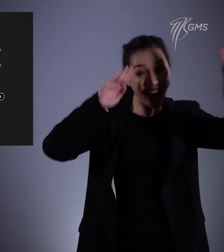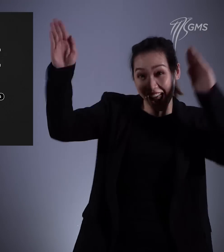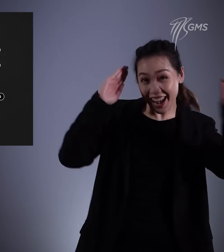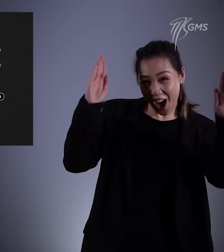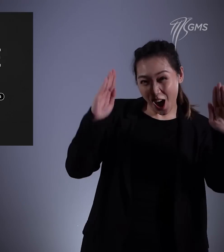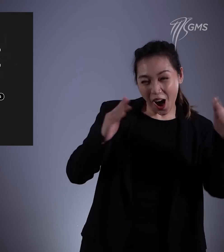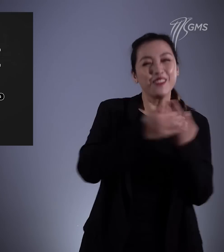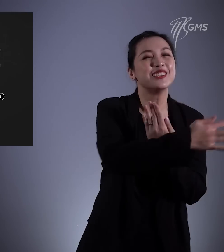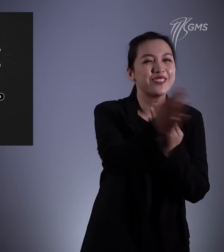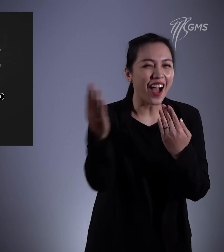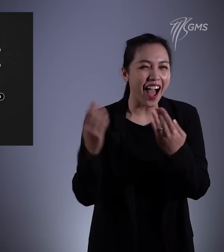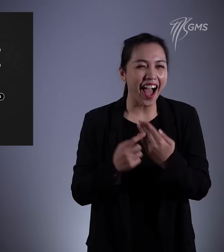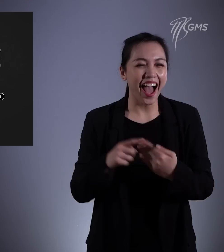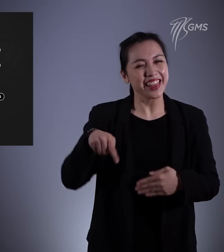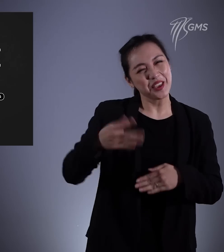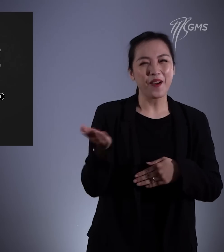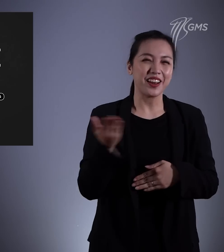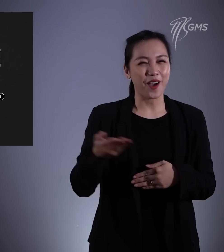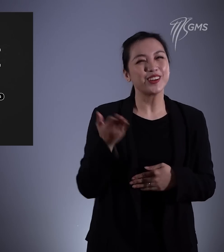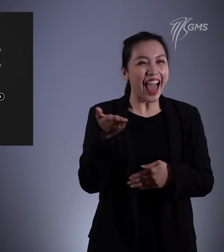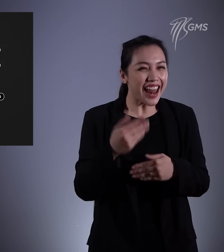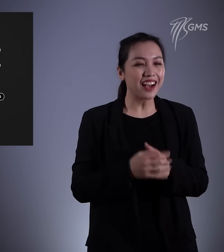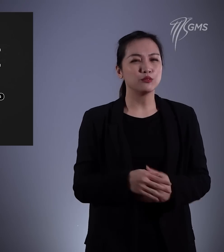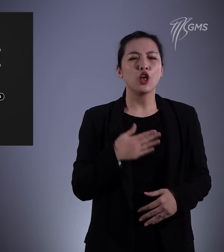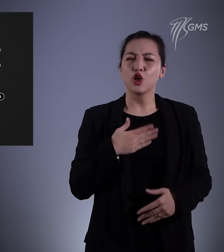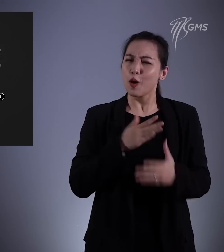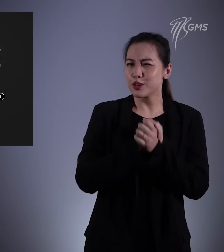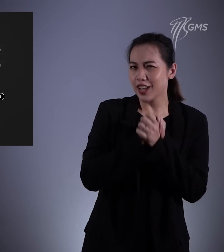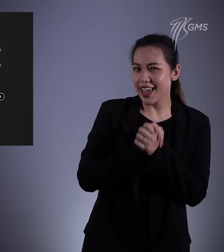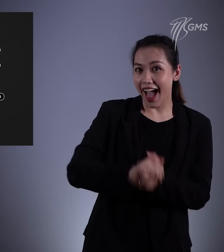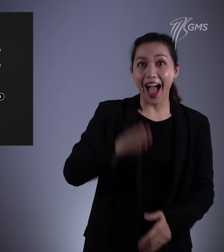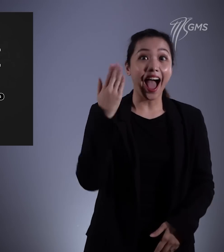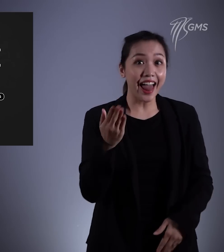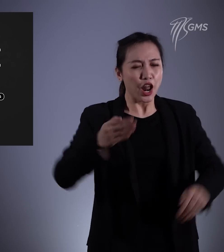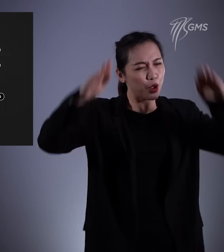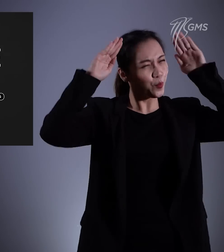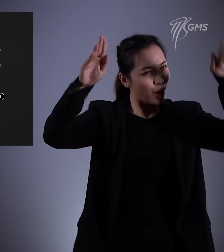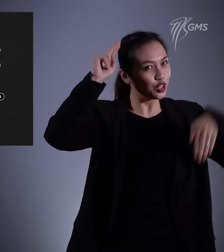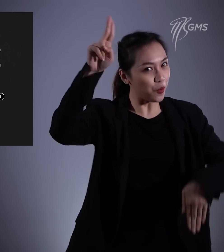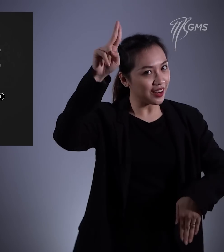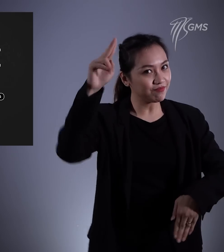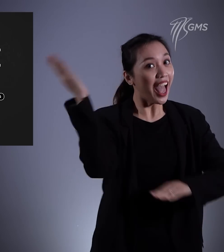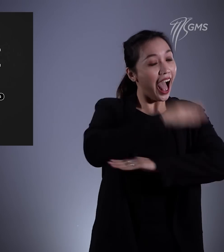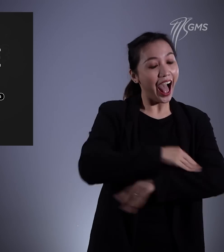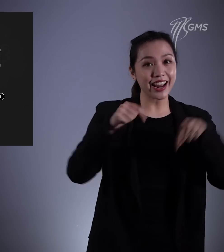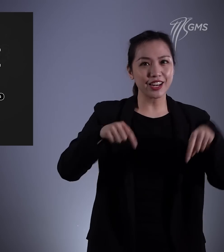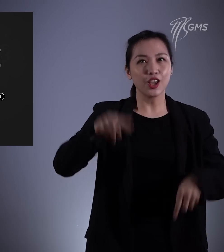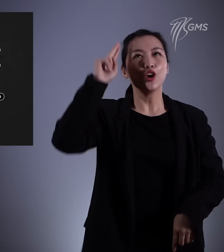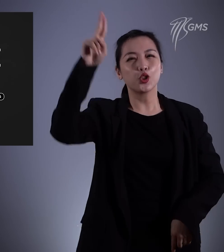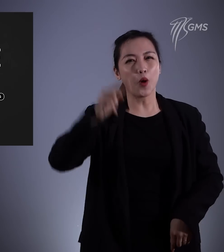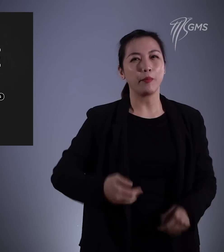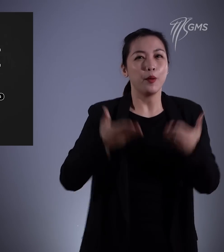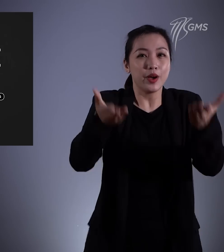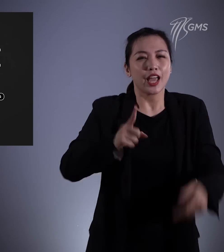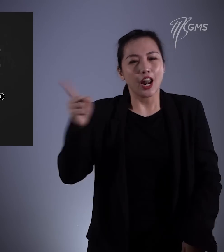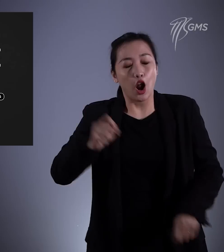Shalom Bapak Ibu sekalian, dimanapun Anda berada, saya percaya Anda diberkati Tuhan dan hari ini Tuhan akan beracara dengan dahsyat